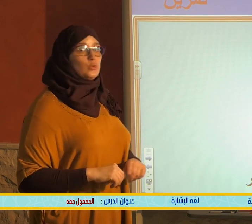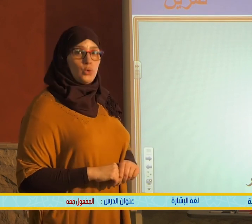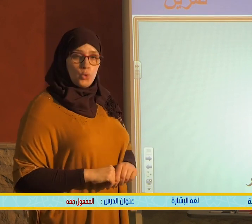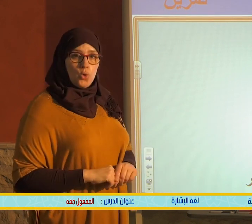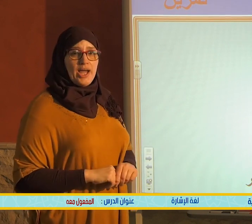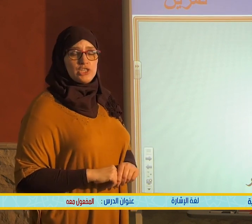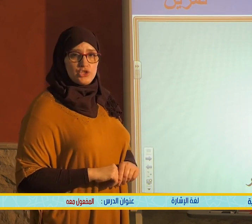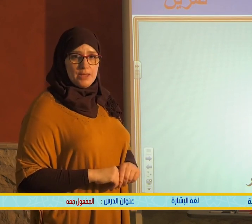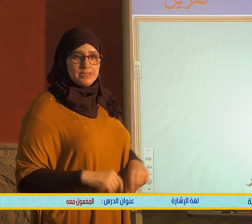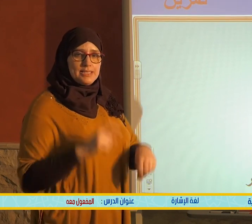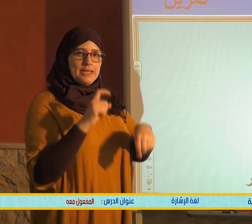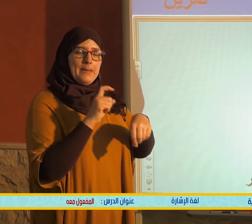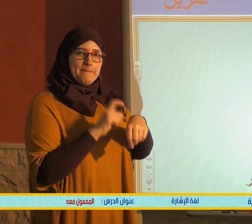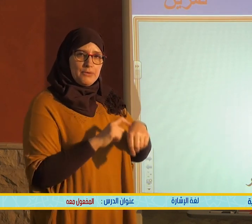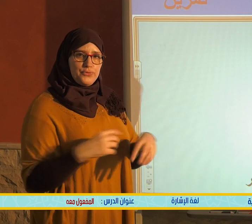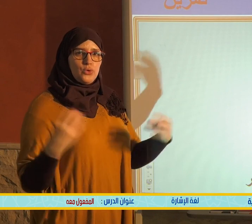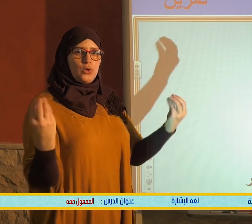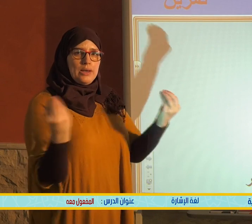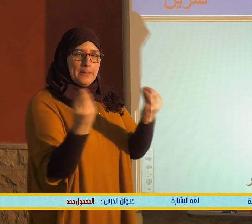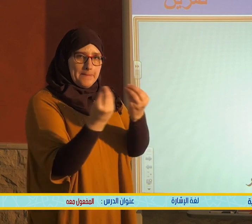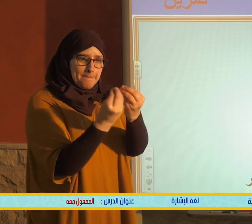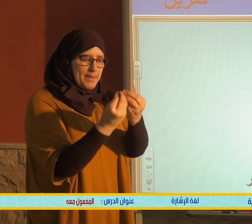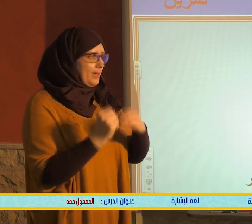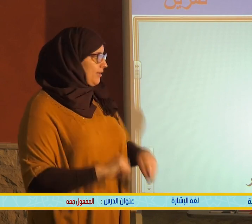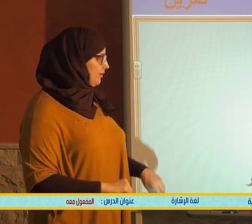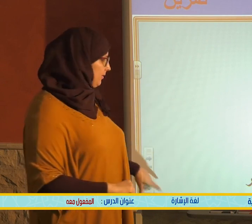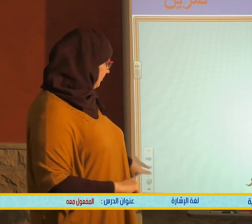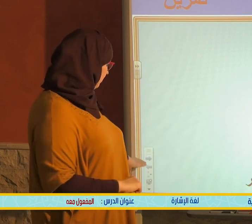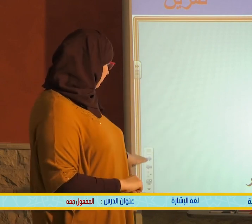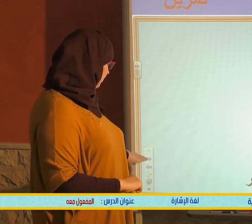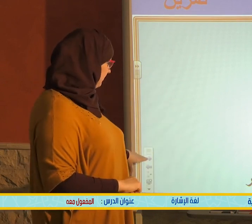طلوع الشمس مفعول معه.